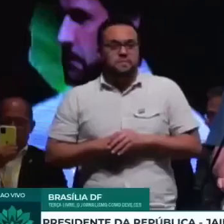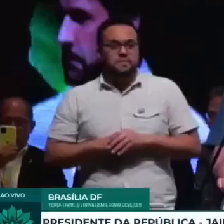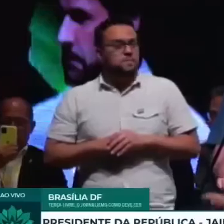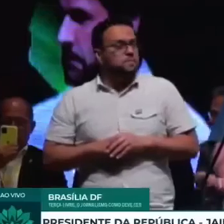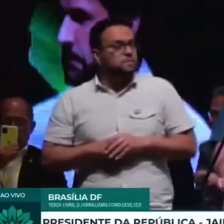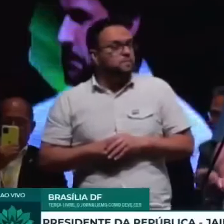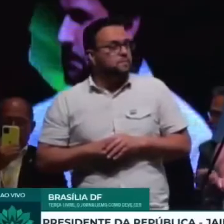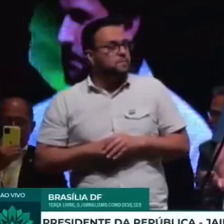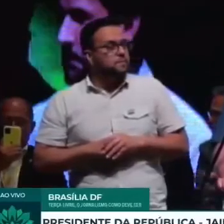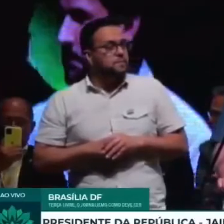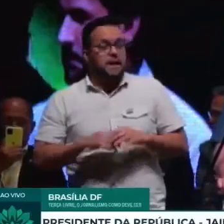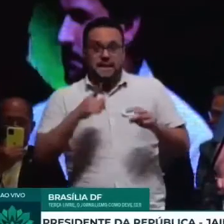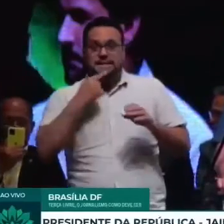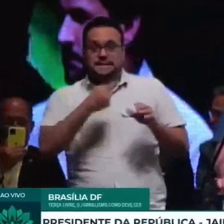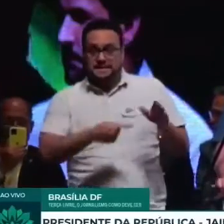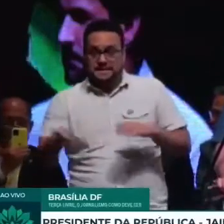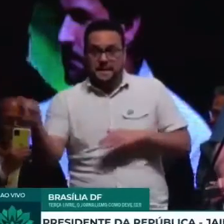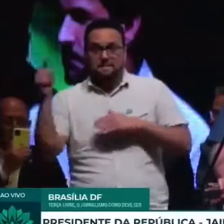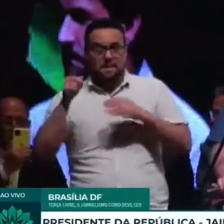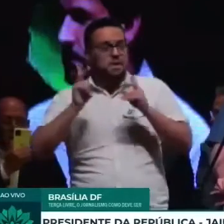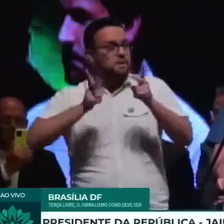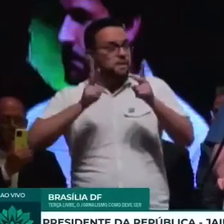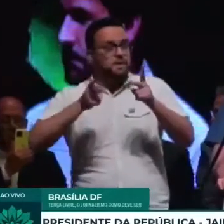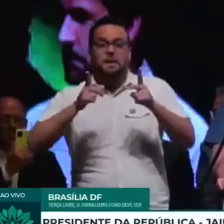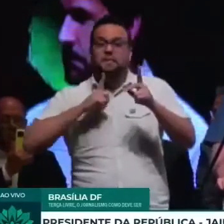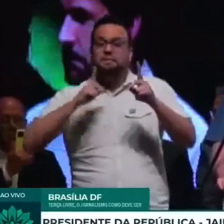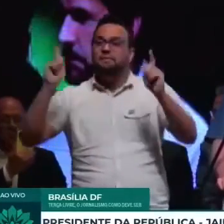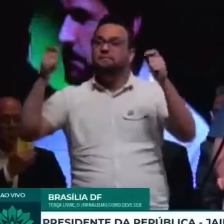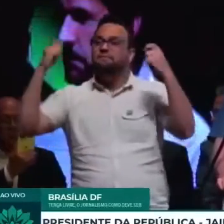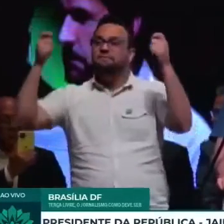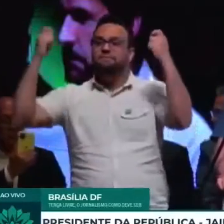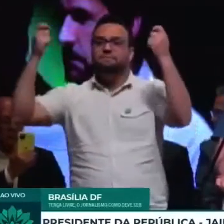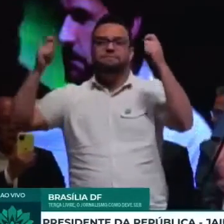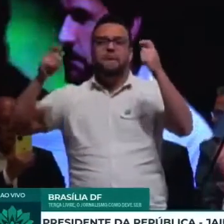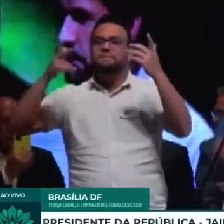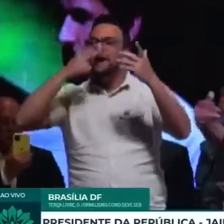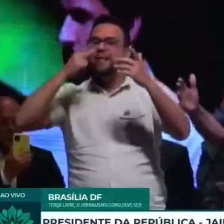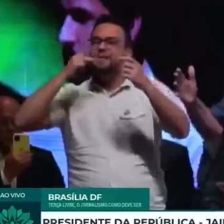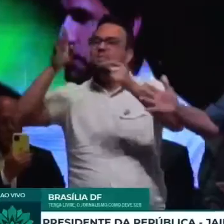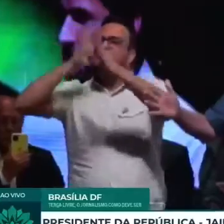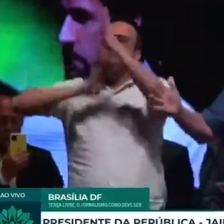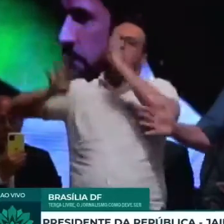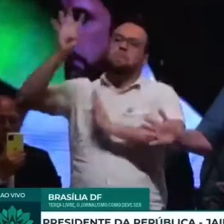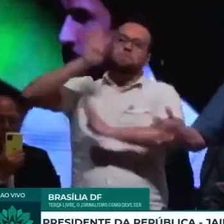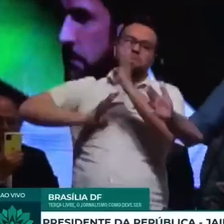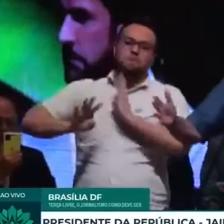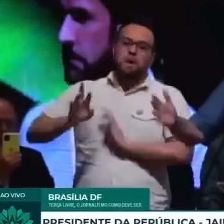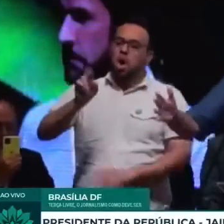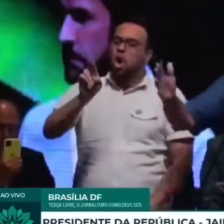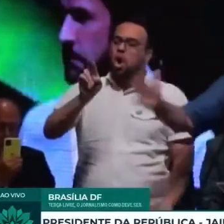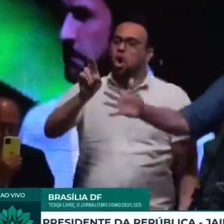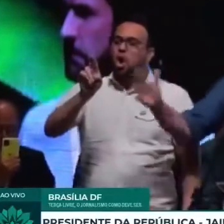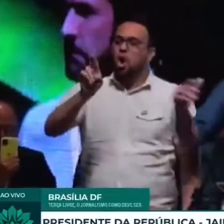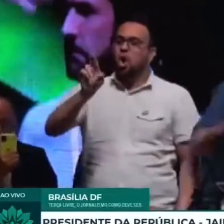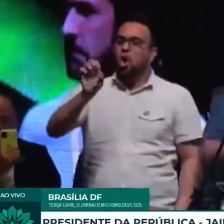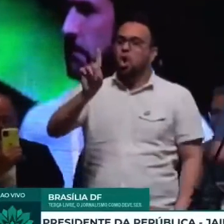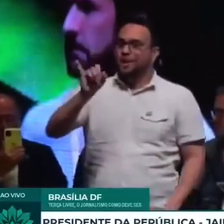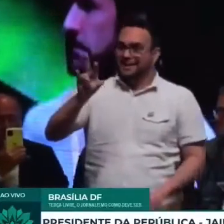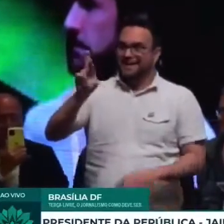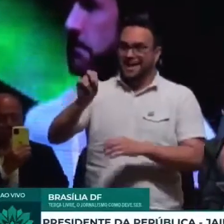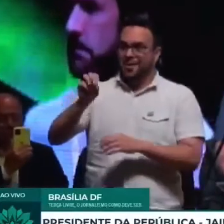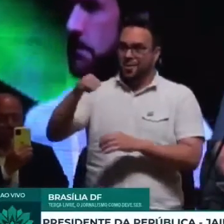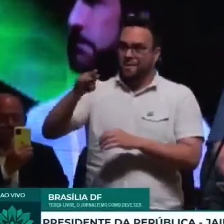e essa semana mesmo foi mais um festival di de acusações o Rodrigo mais né com os olhos